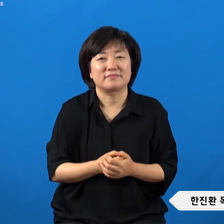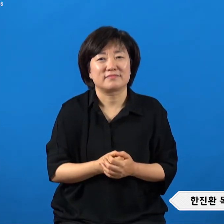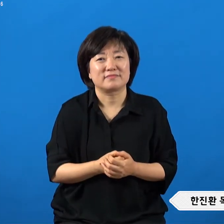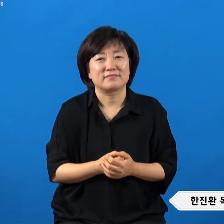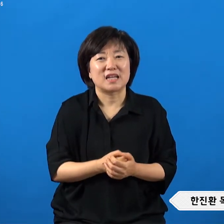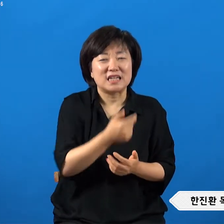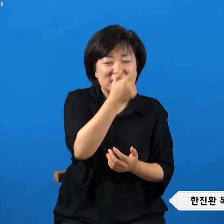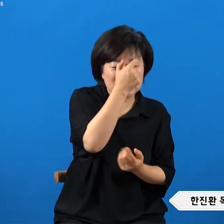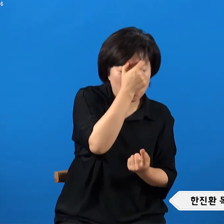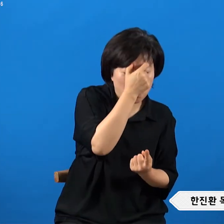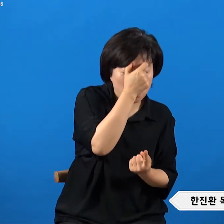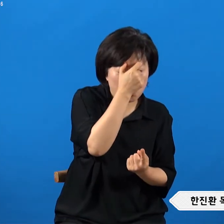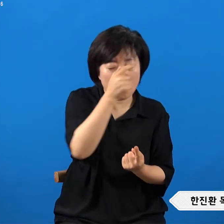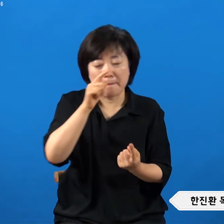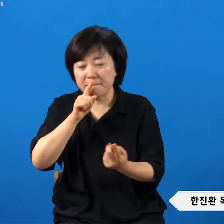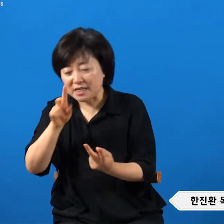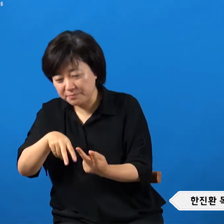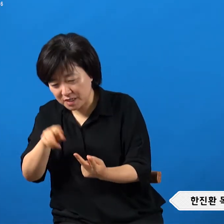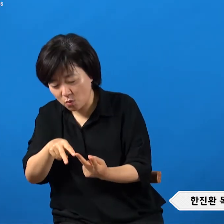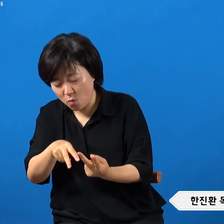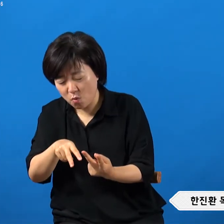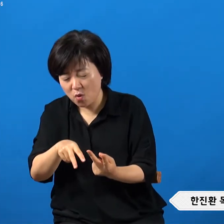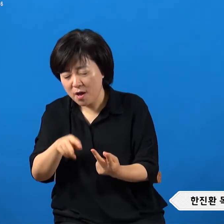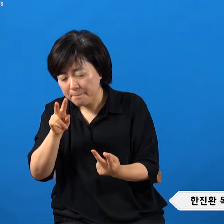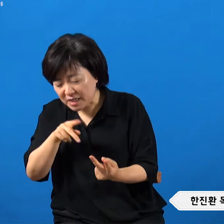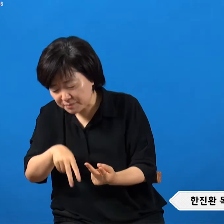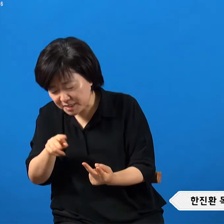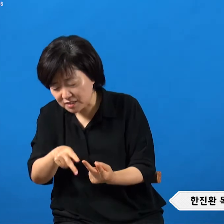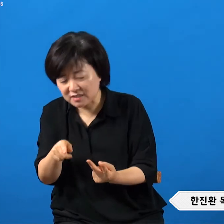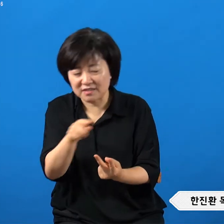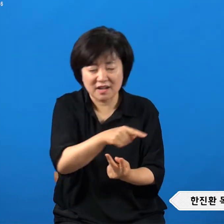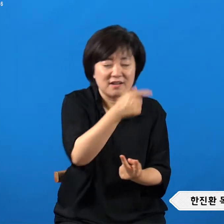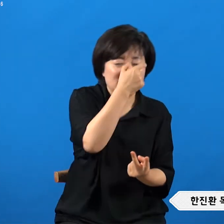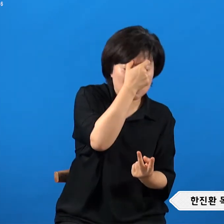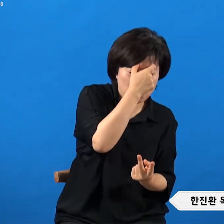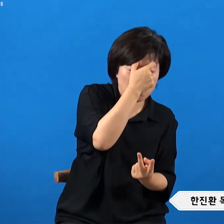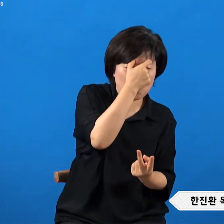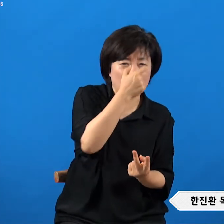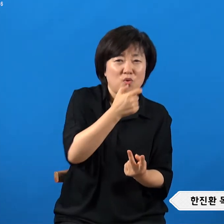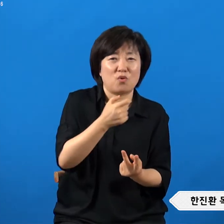베테. 기도하면서 읽고 읽으면서 기도한다.